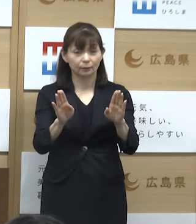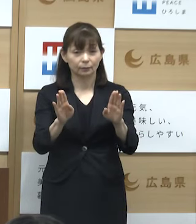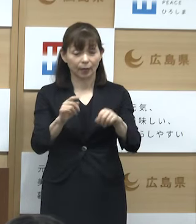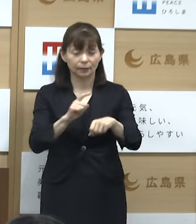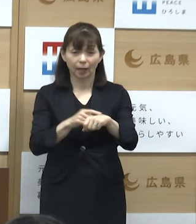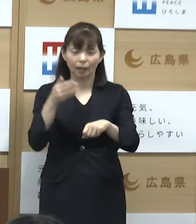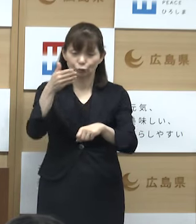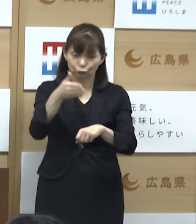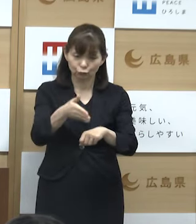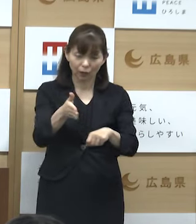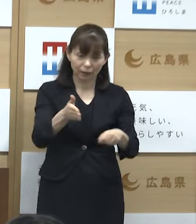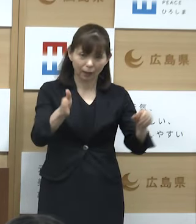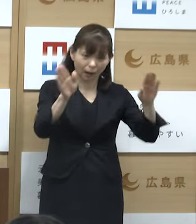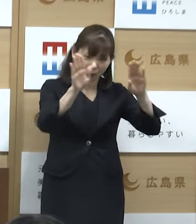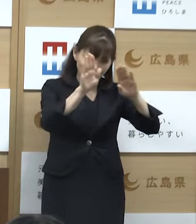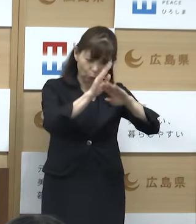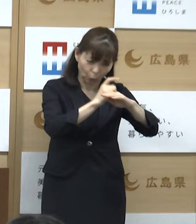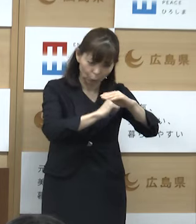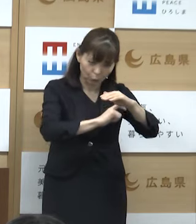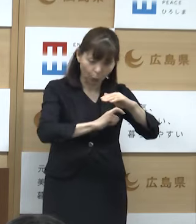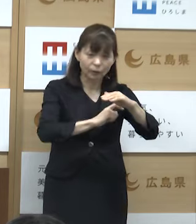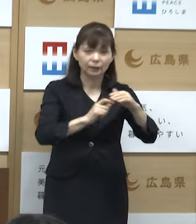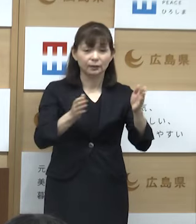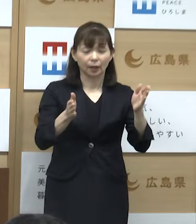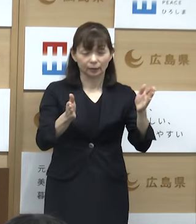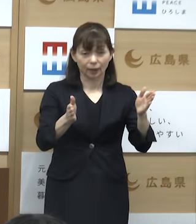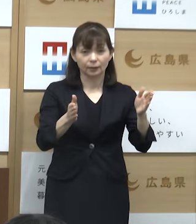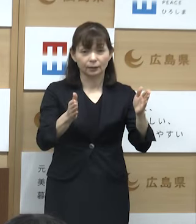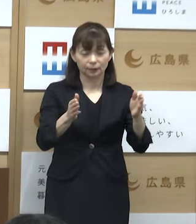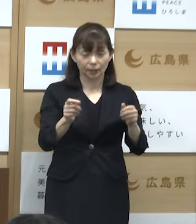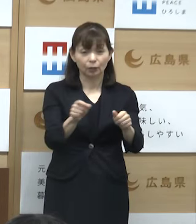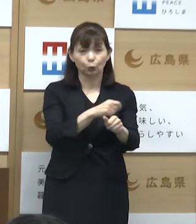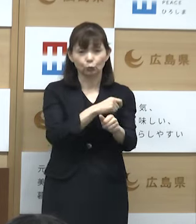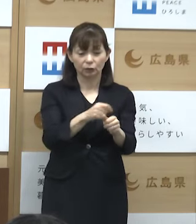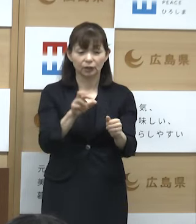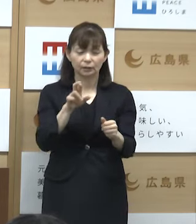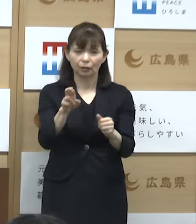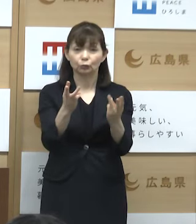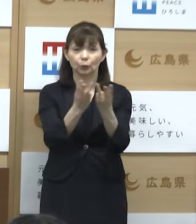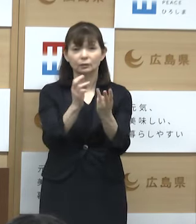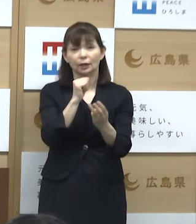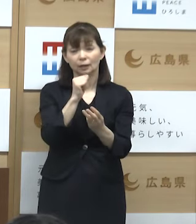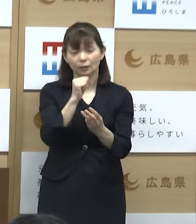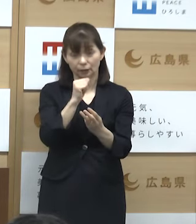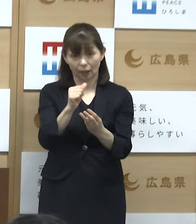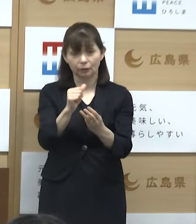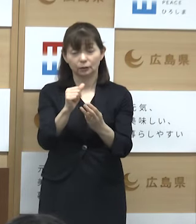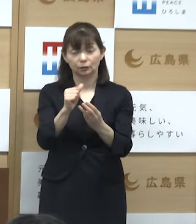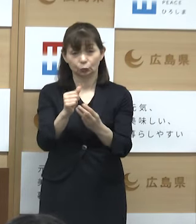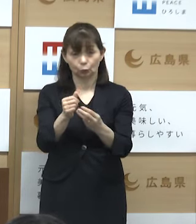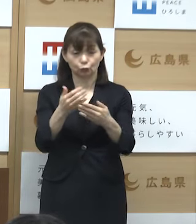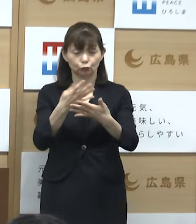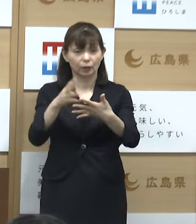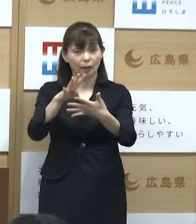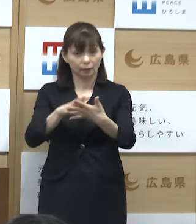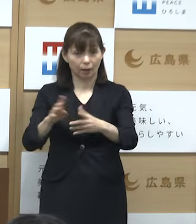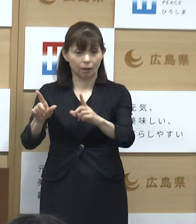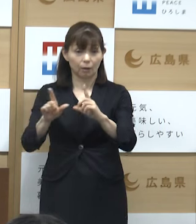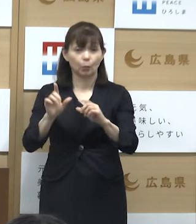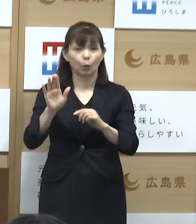をしているという状況が、出ているわけですから、そこが解消されるとですね、